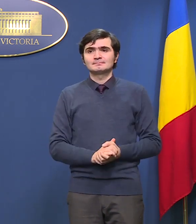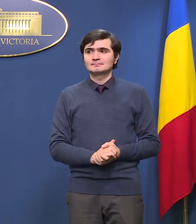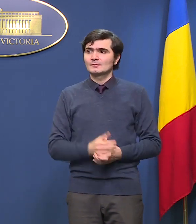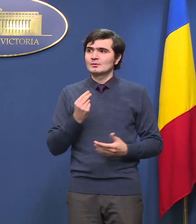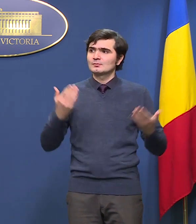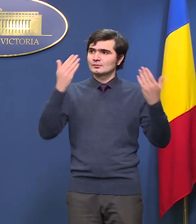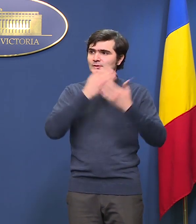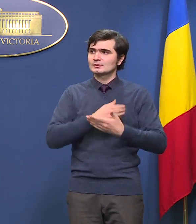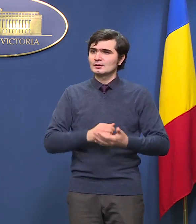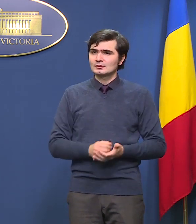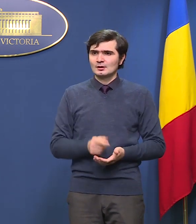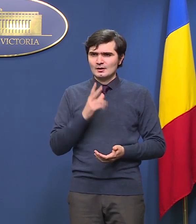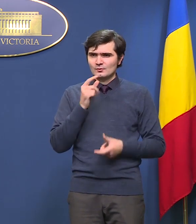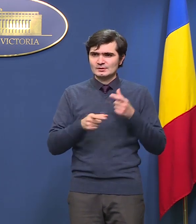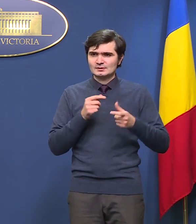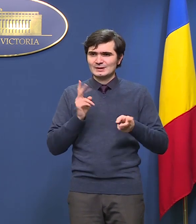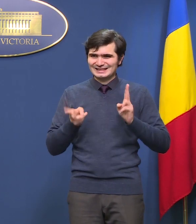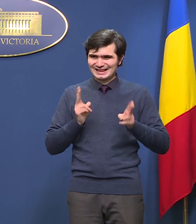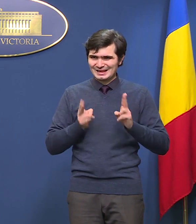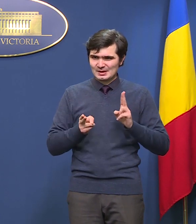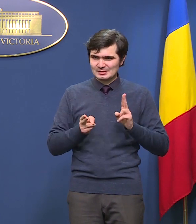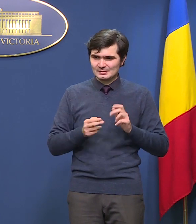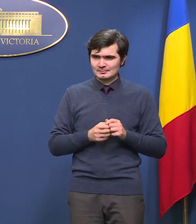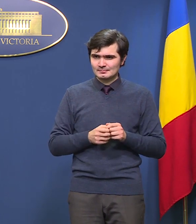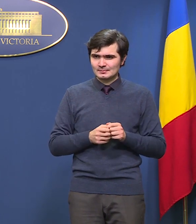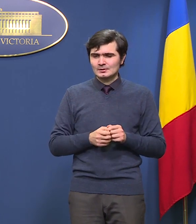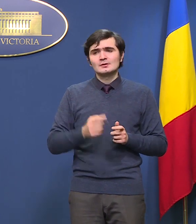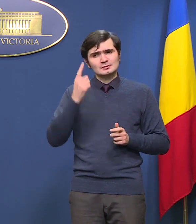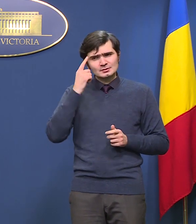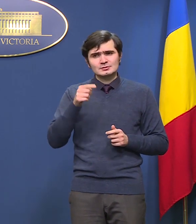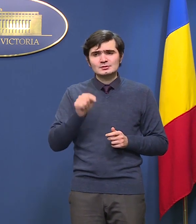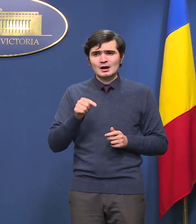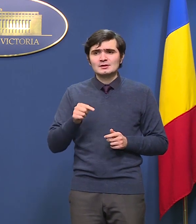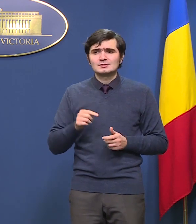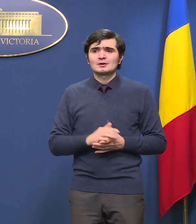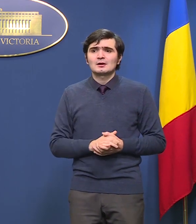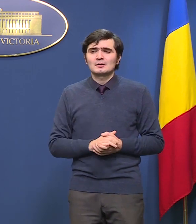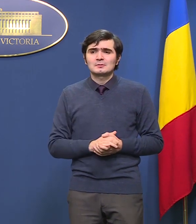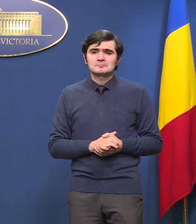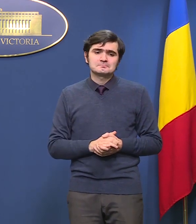Bună seara, domnule premier. Vă referiți la tratamentele care se aplică. Mulțumesc. Să știți că aici este,